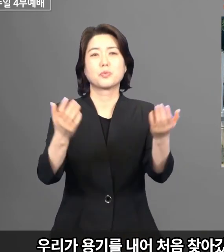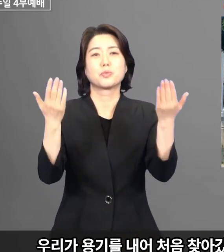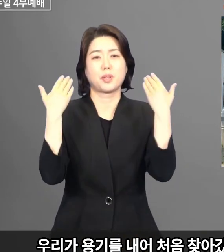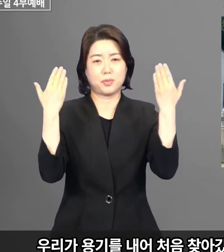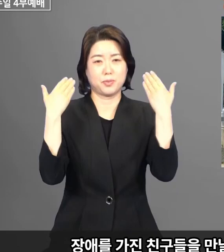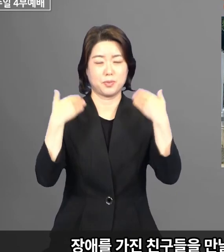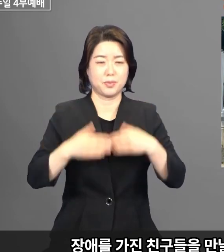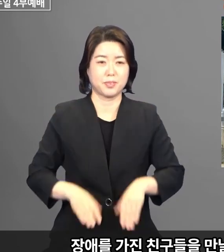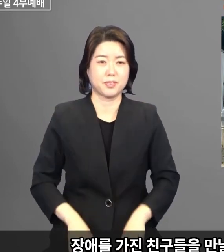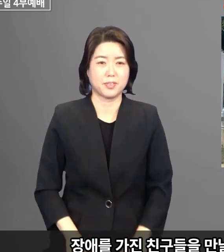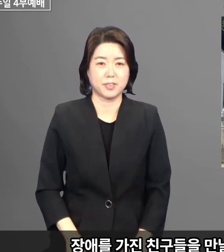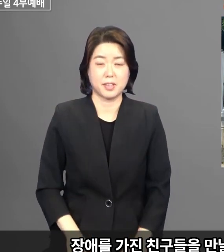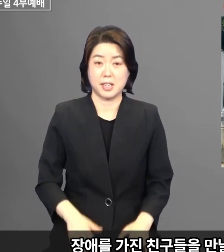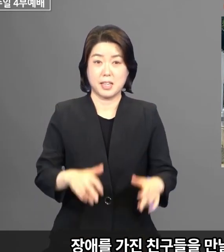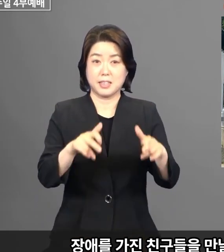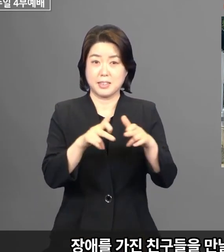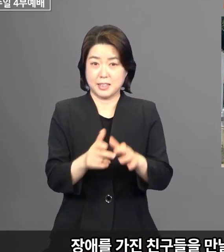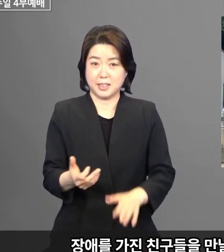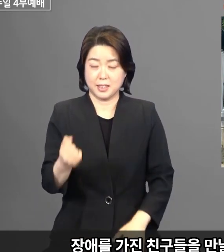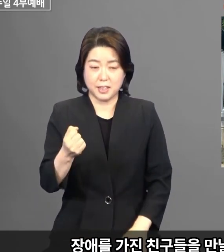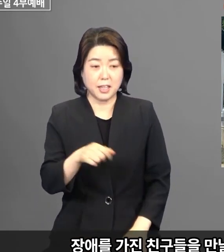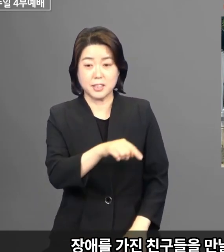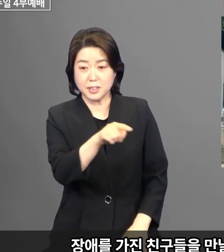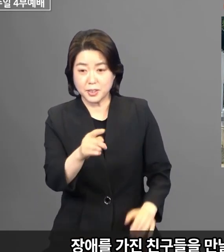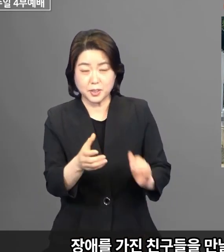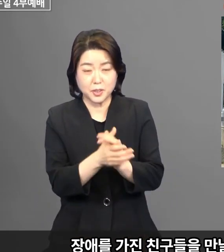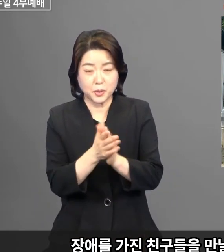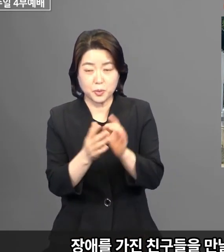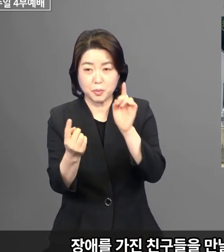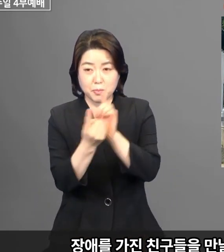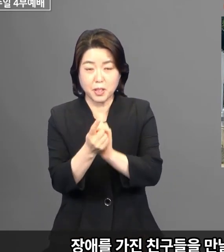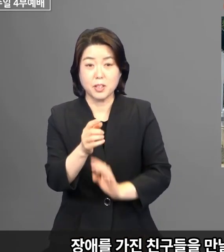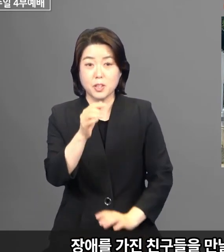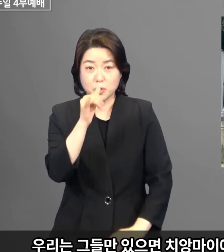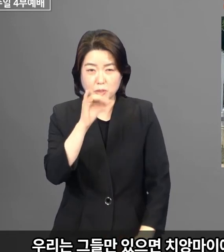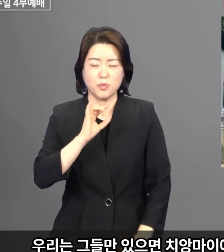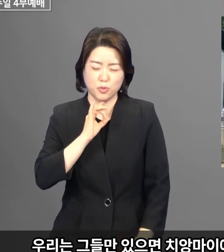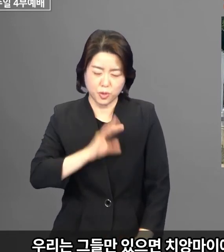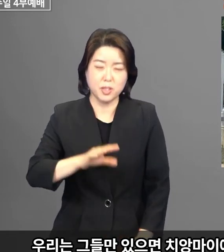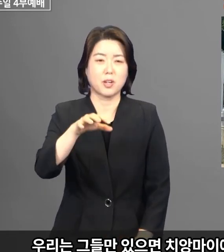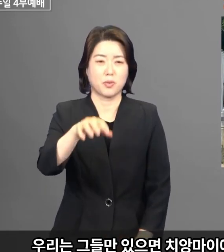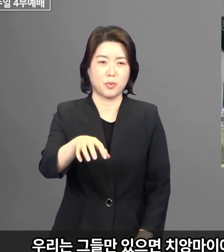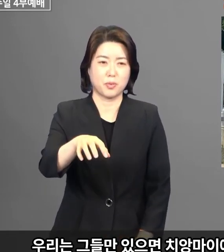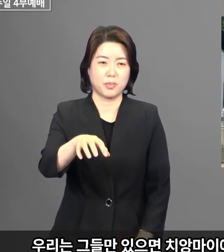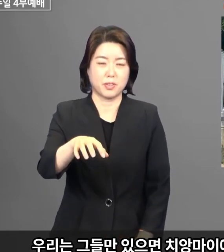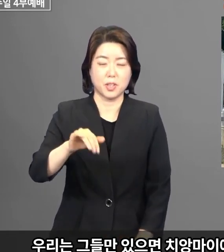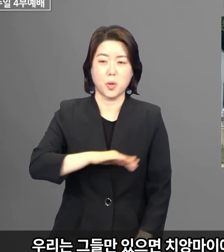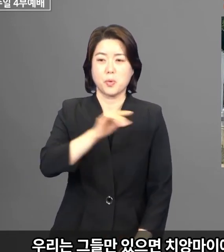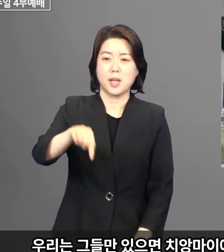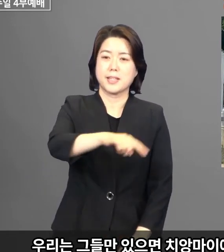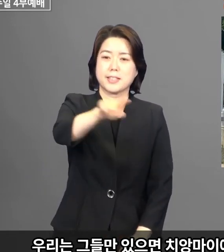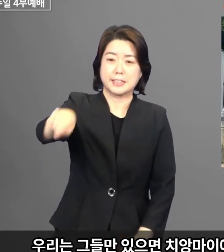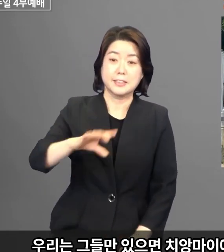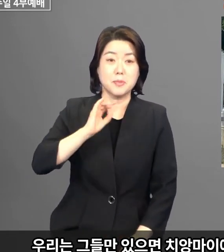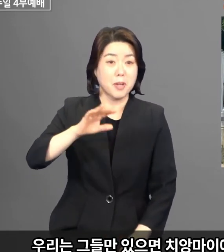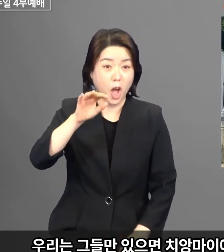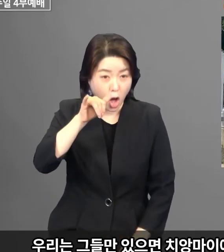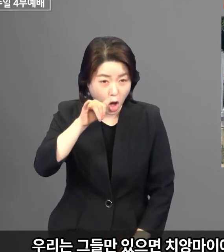특수학교였습니다. 장애를 가진 친구들을 만날 수 있는 유일한 곳이었고, 우리는 그들만